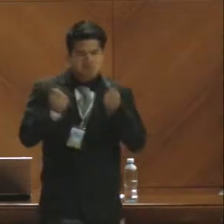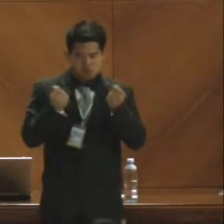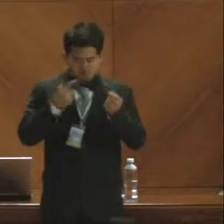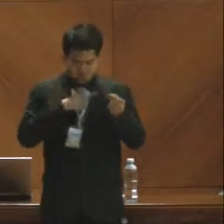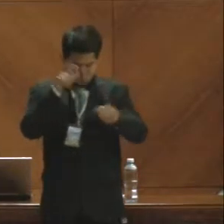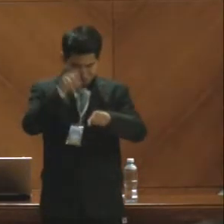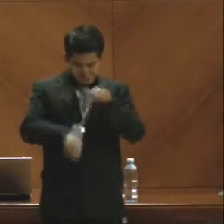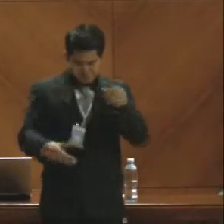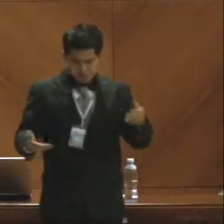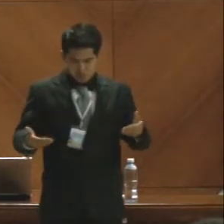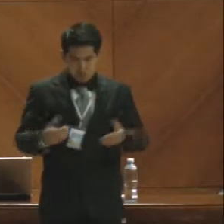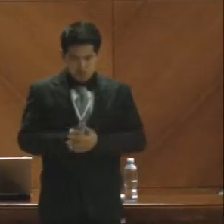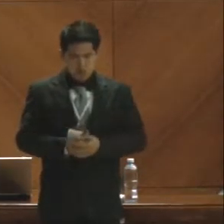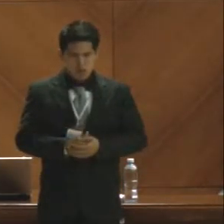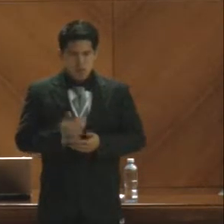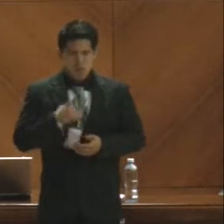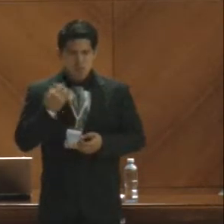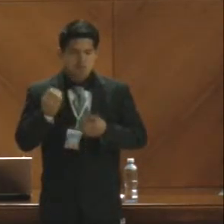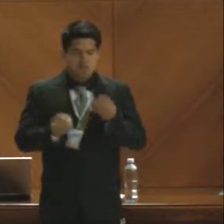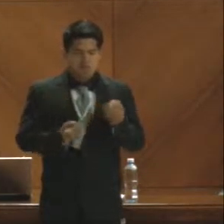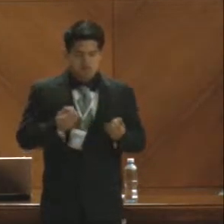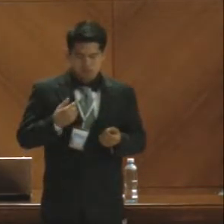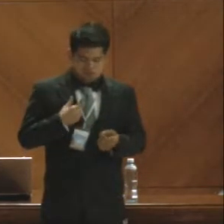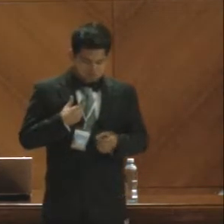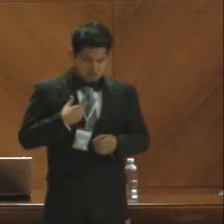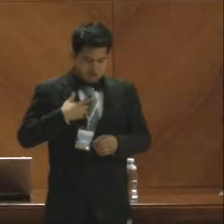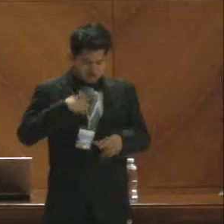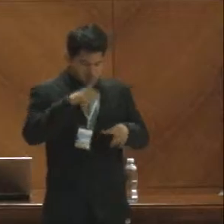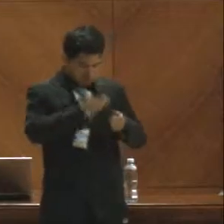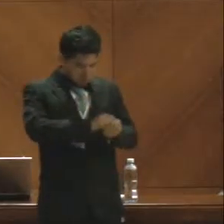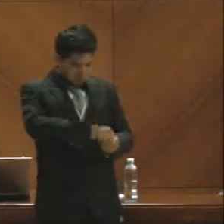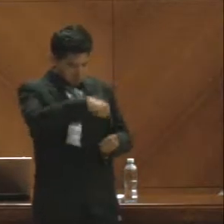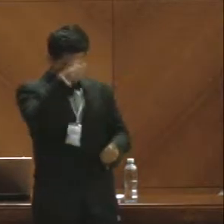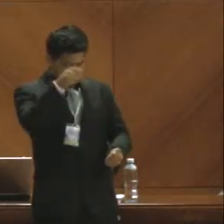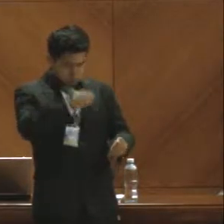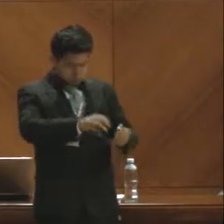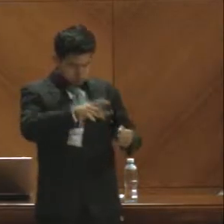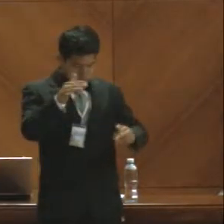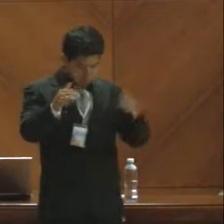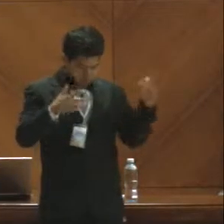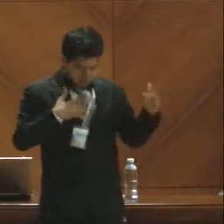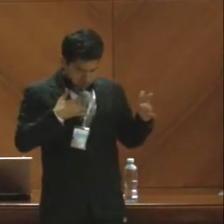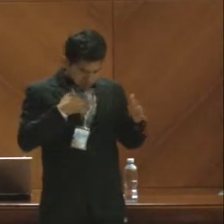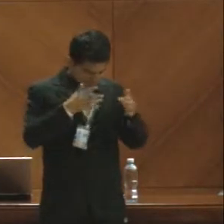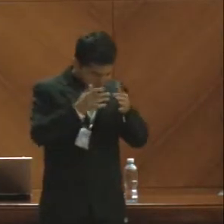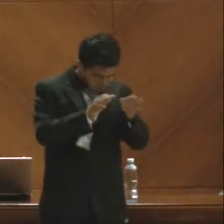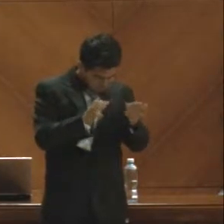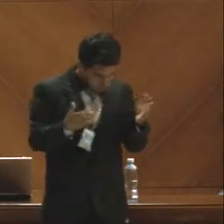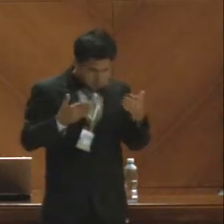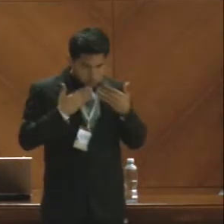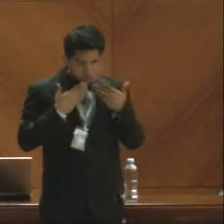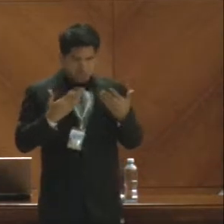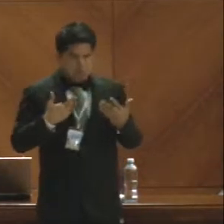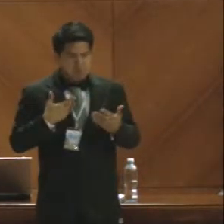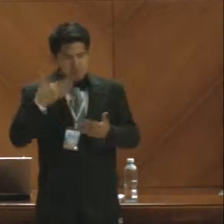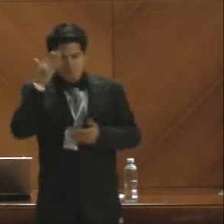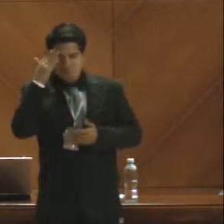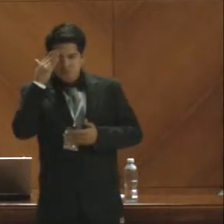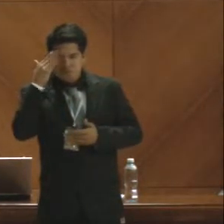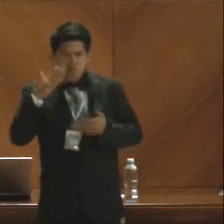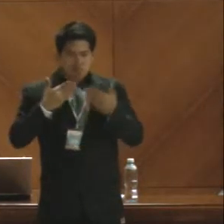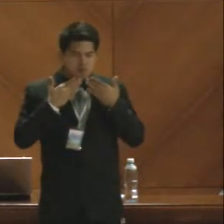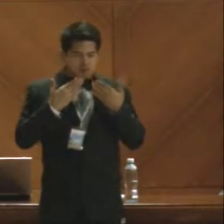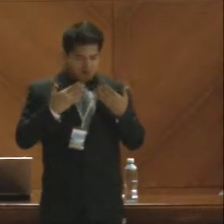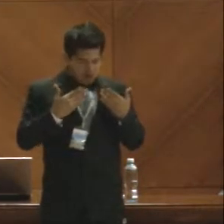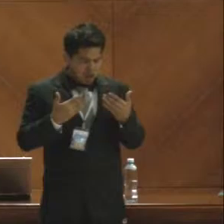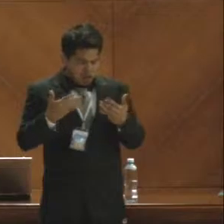carro, yo obtengo la libertad de abrir el capó del carro y tratar de arreglar el problema por mi cuenta. Y si yo tengo la capacidad técnica,